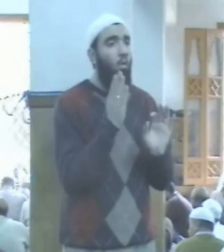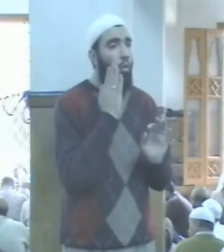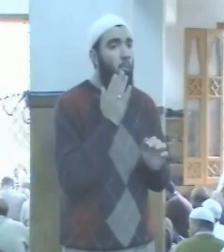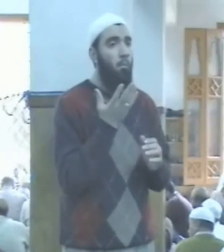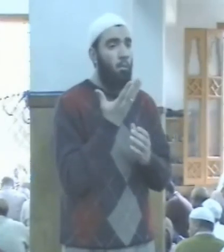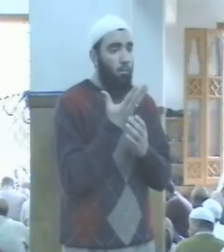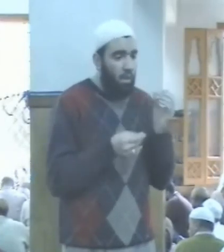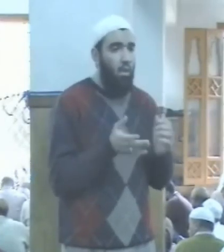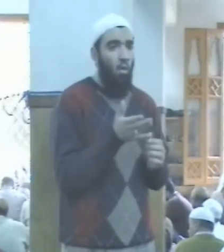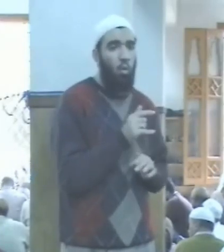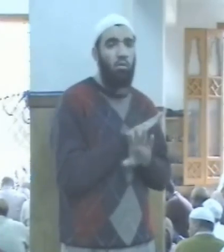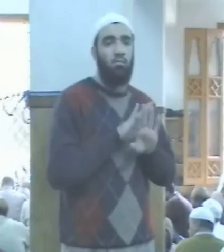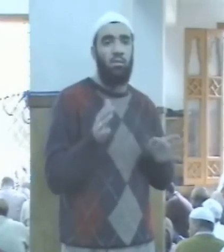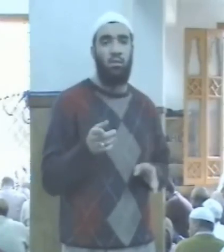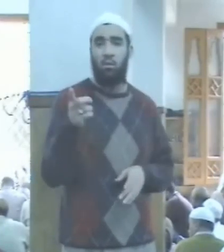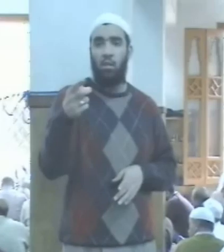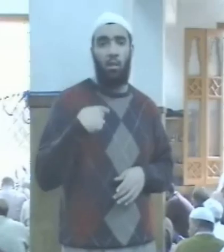الدولة المسلمة